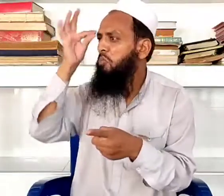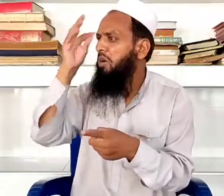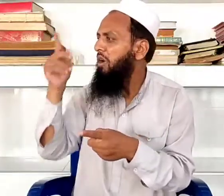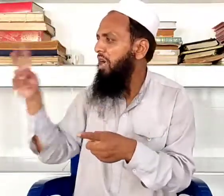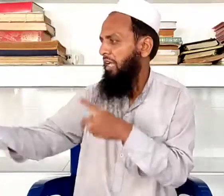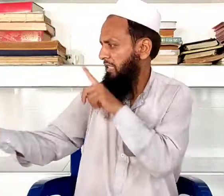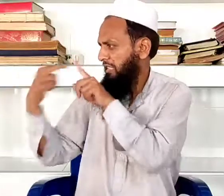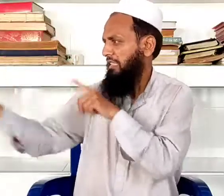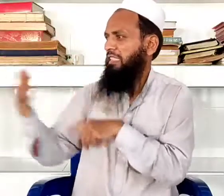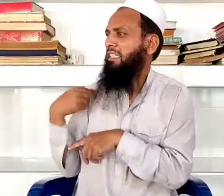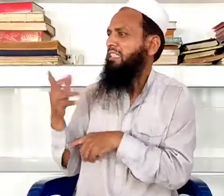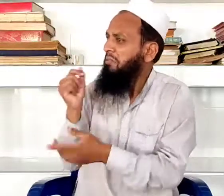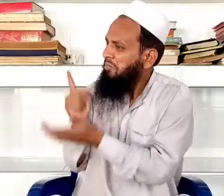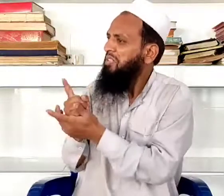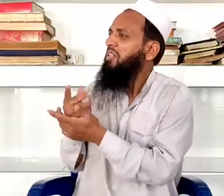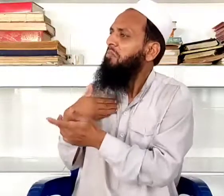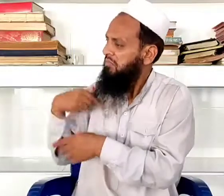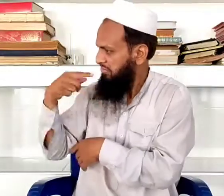لیکن وقت تھوڑا رہ گیا ہے ذرا توجہ دے نال سماعت